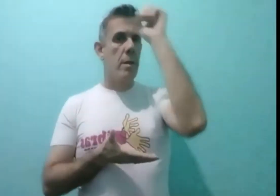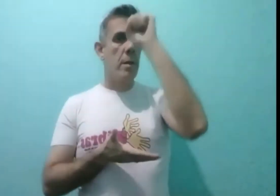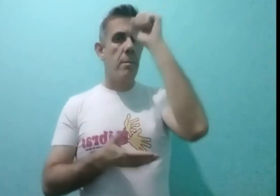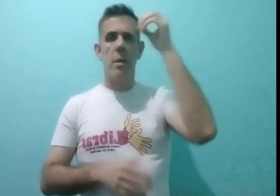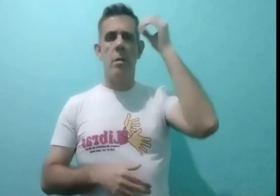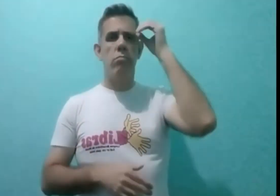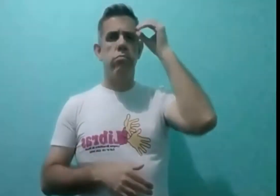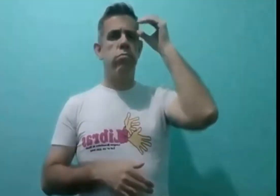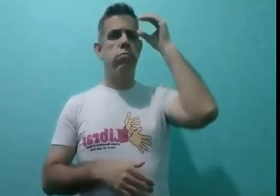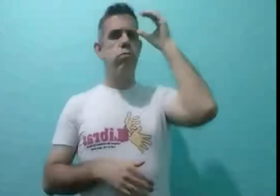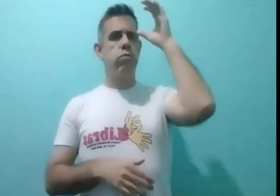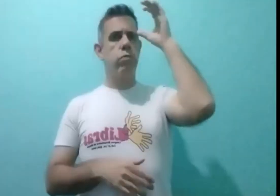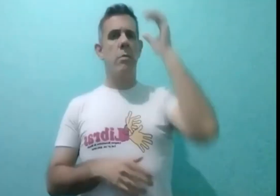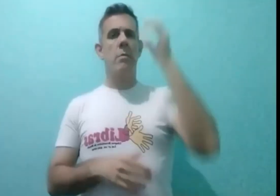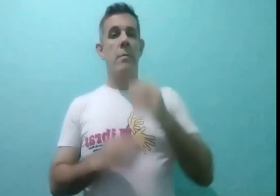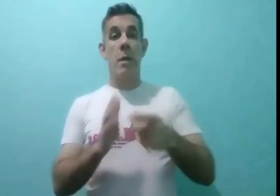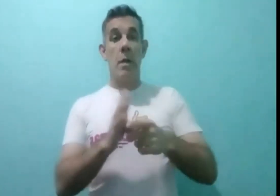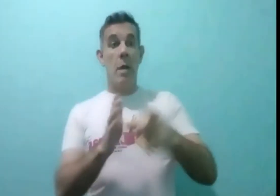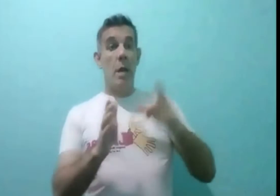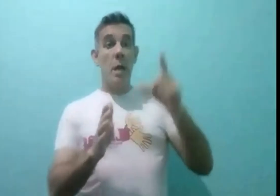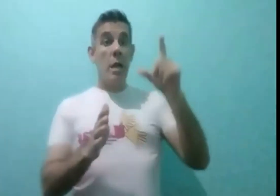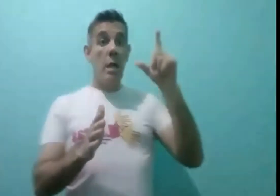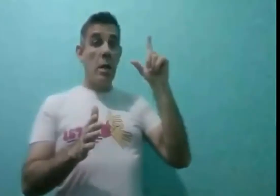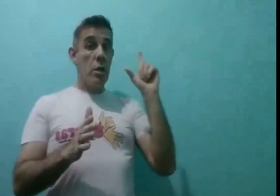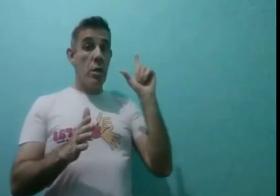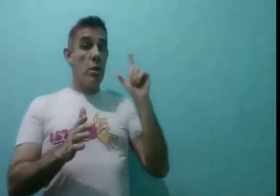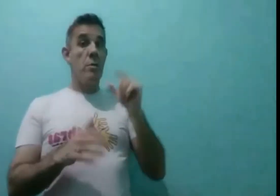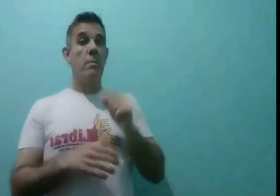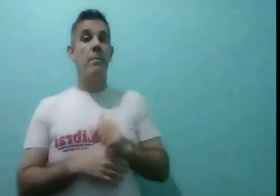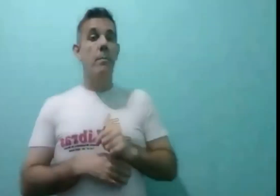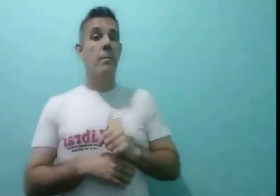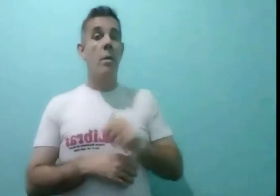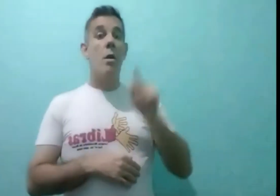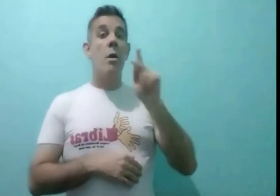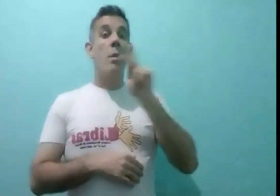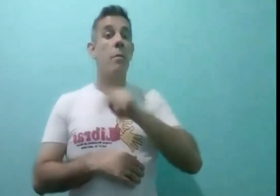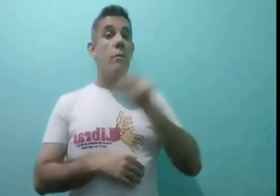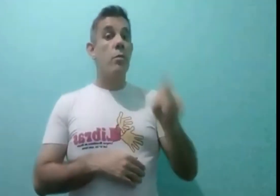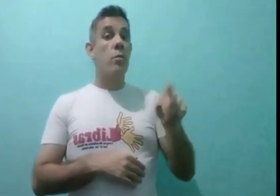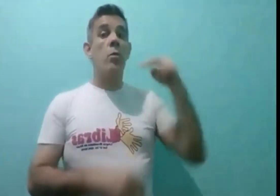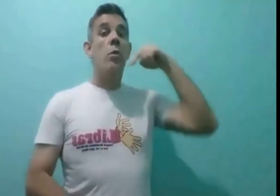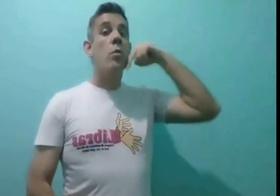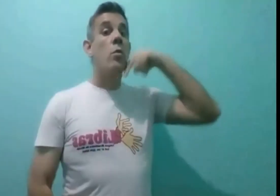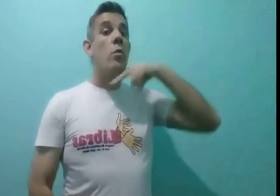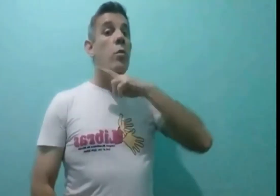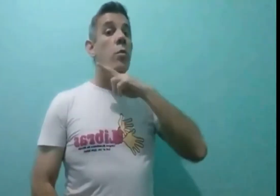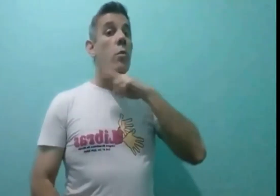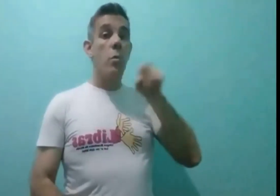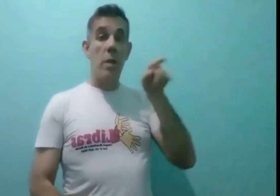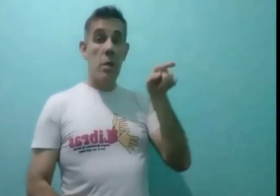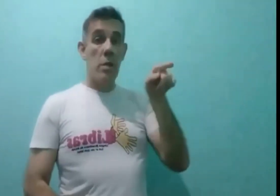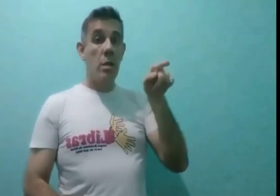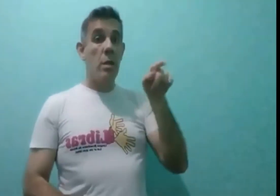dando uma formalidade no ensino da língua de sinais e no ensino para os surdos.